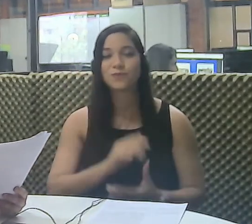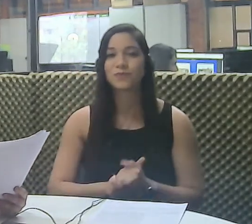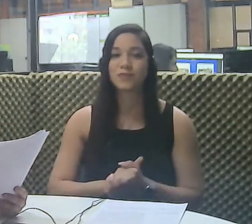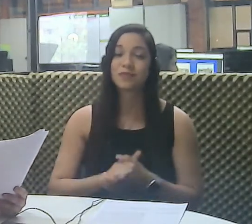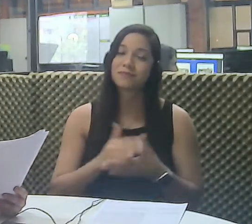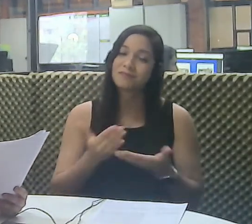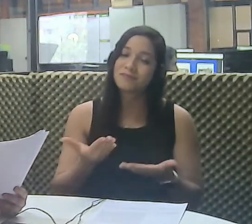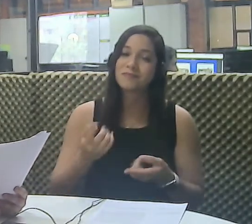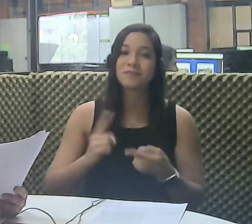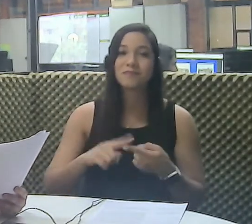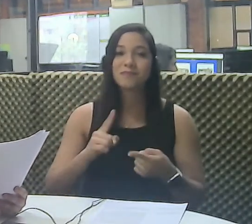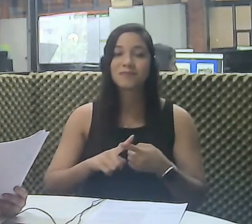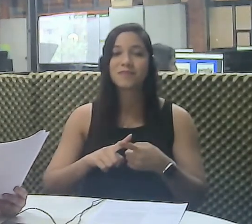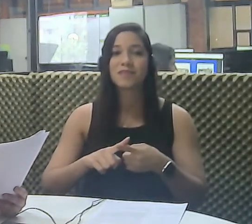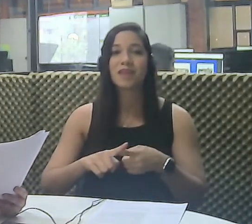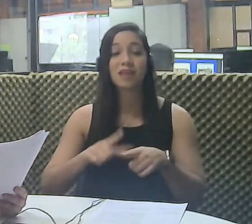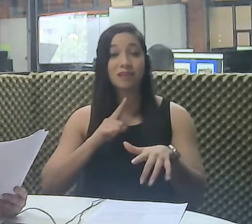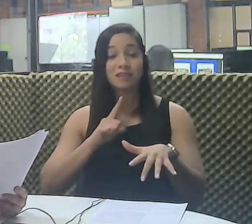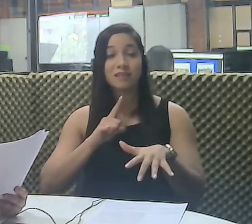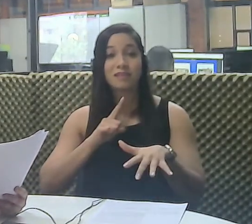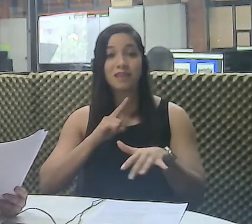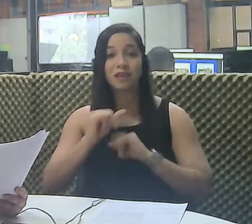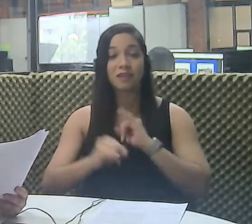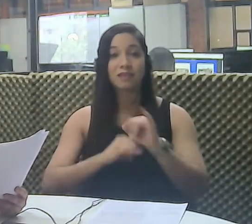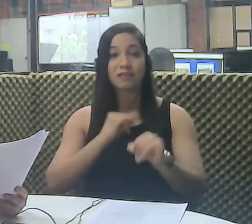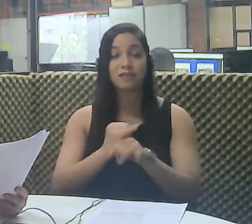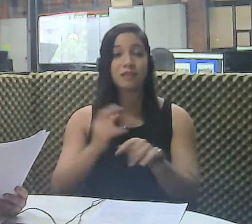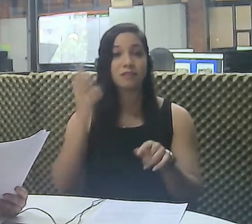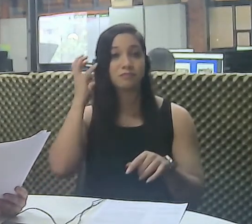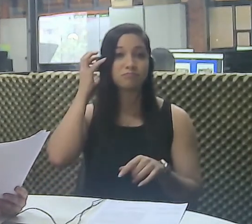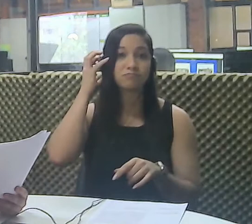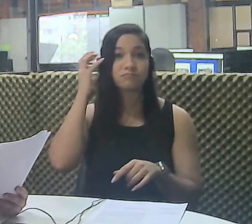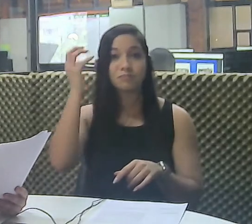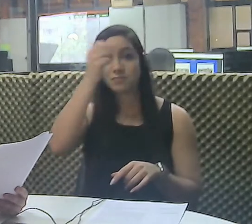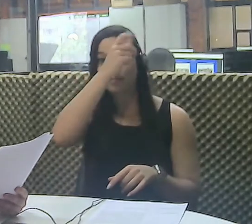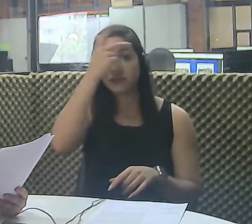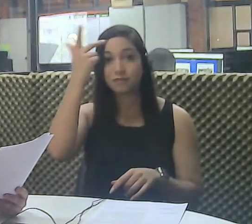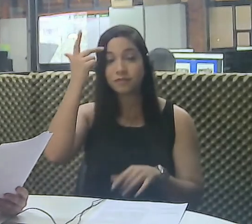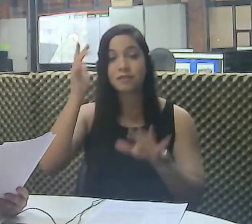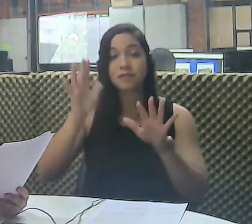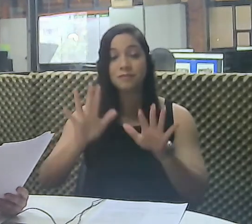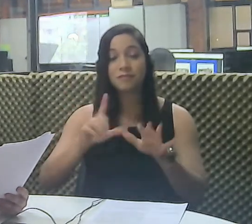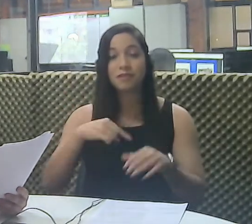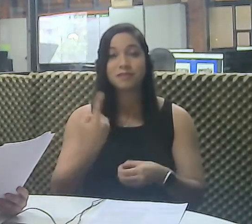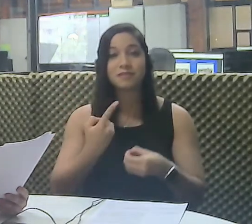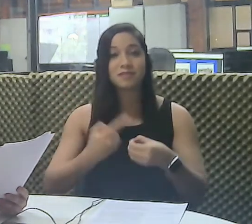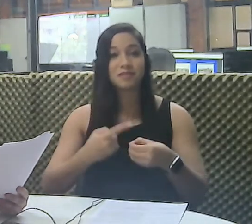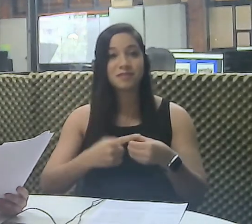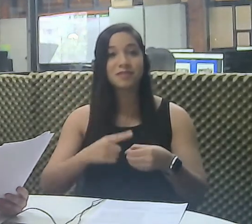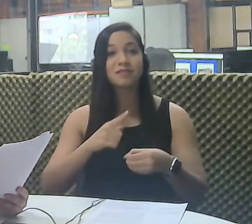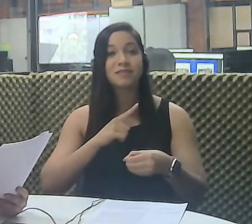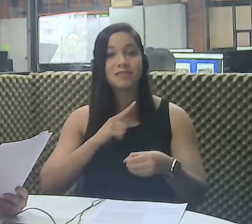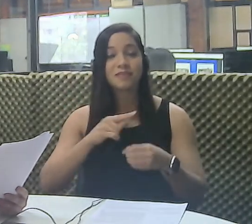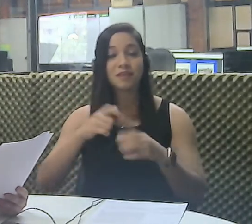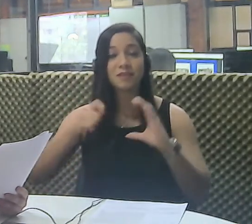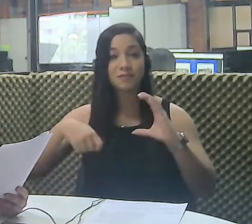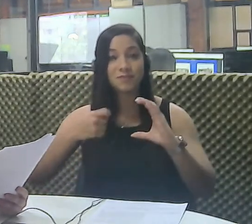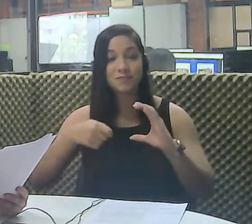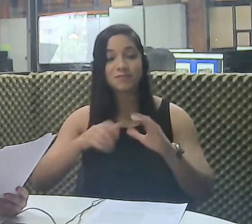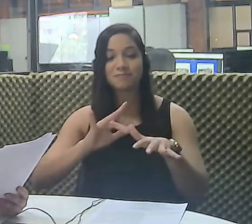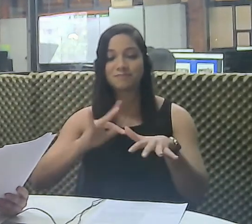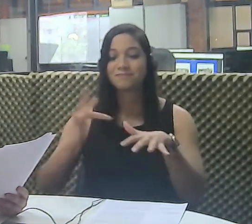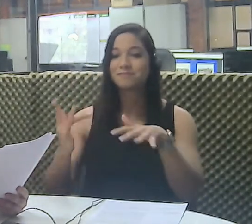Afinal além da transmissão pelo circuito interno de rádio da prefeitura a rádio Nossa cidade está em formato de vídeo